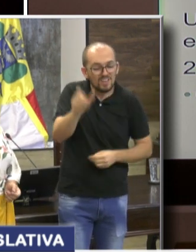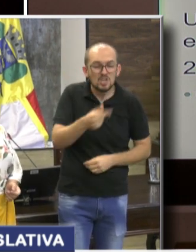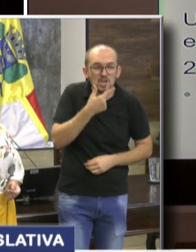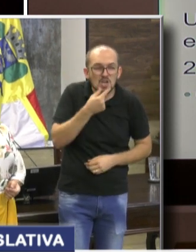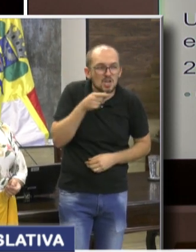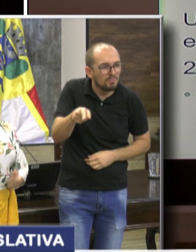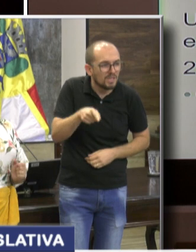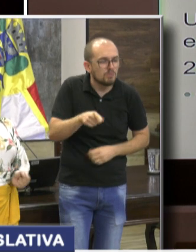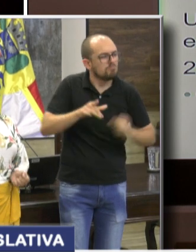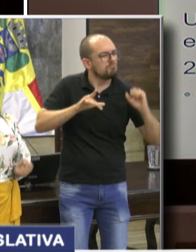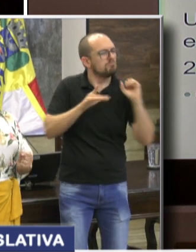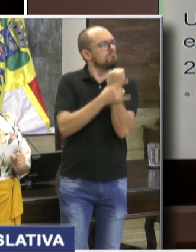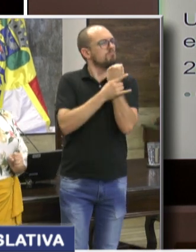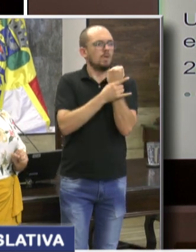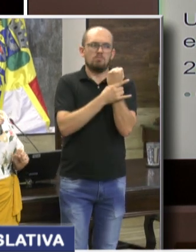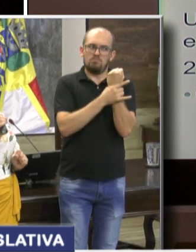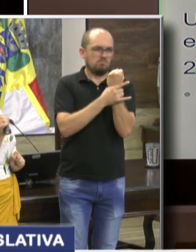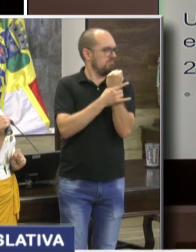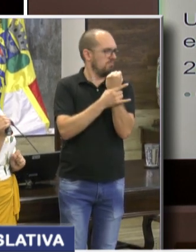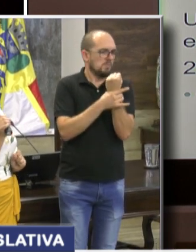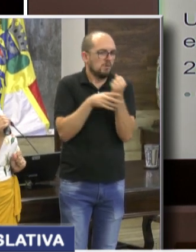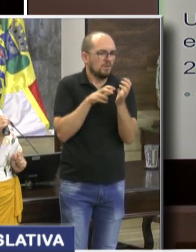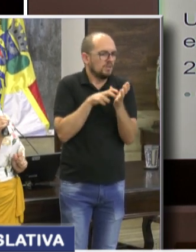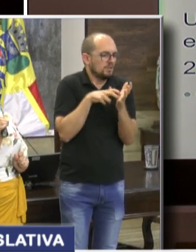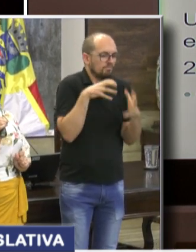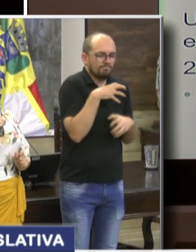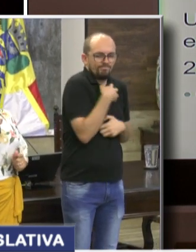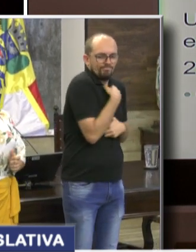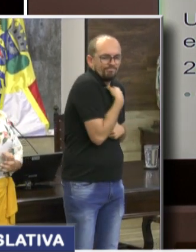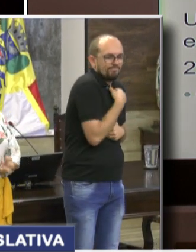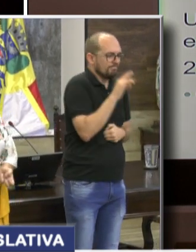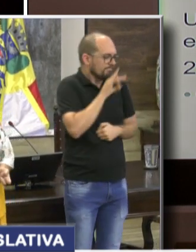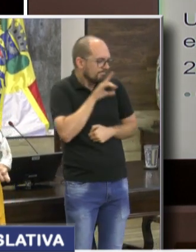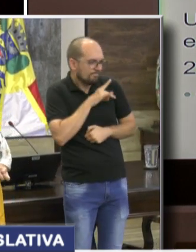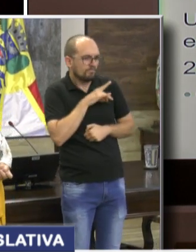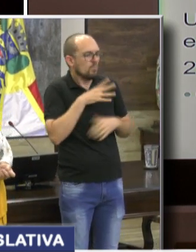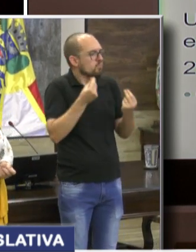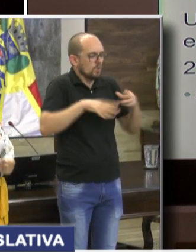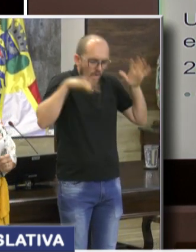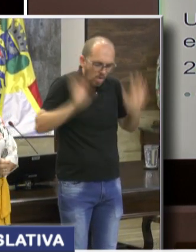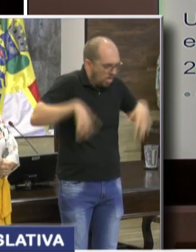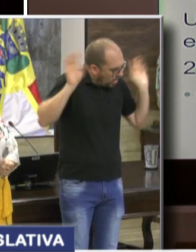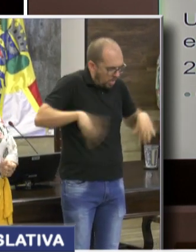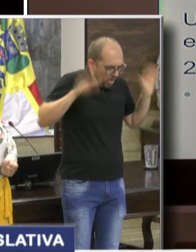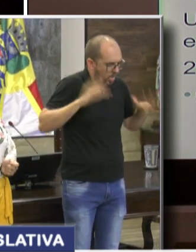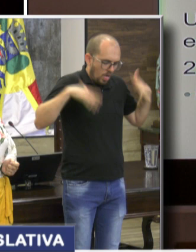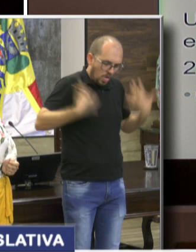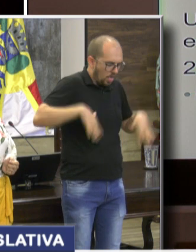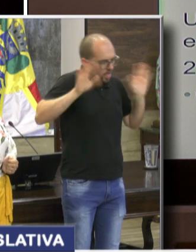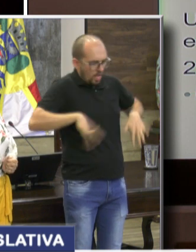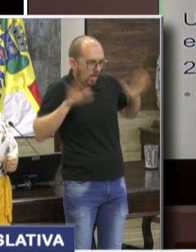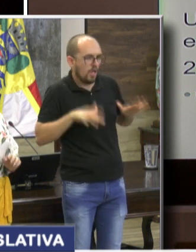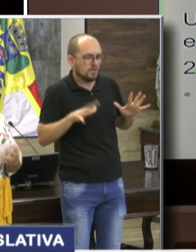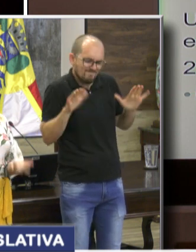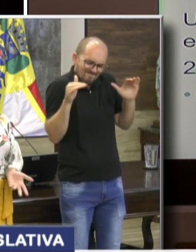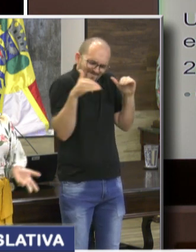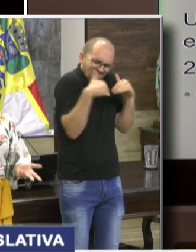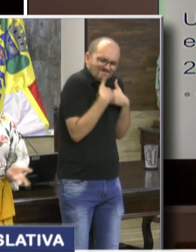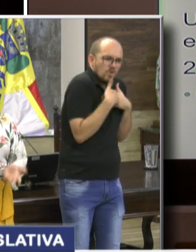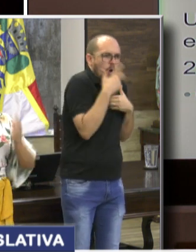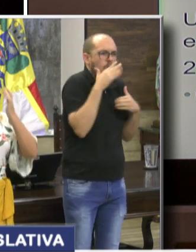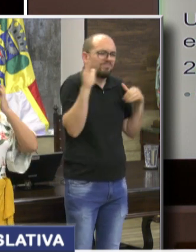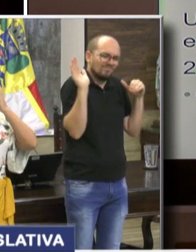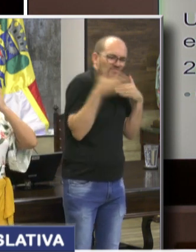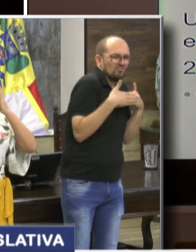insegura, com bastante movimentos estereotipados, muito introvertida e distante. Para vocês terem